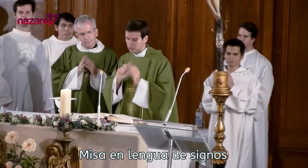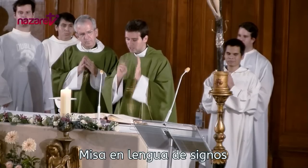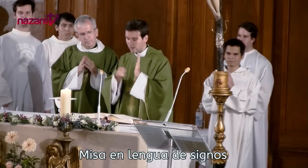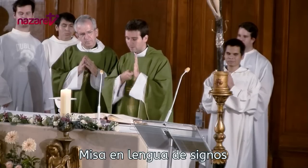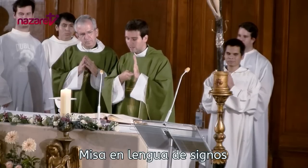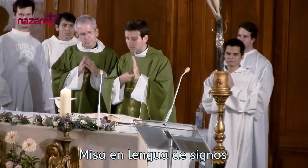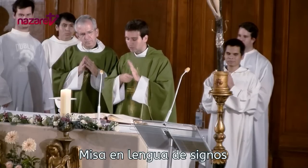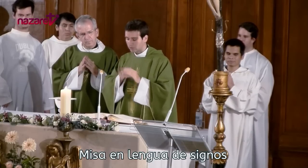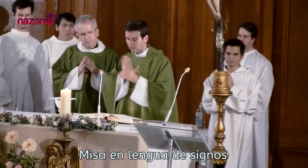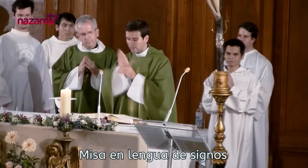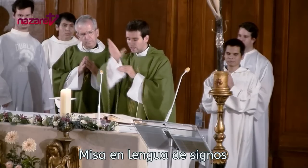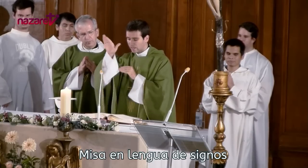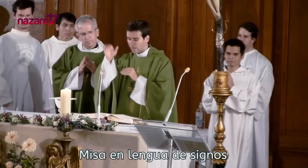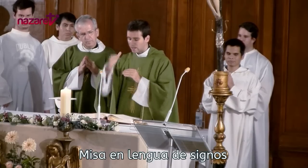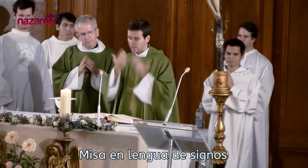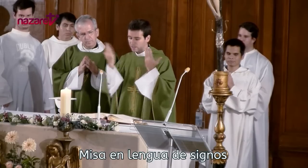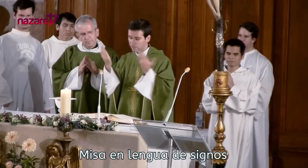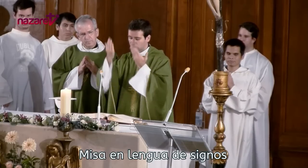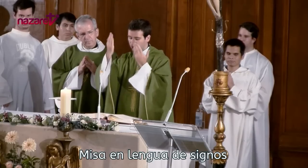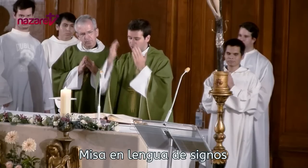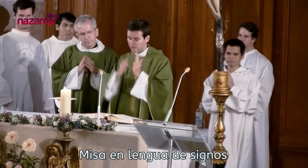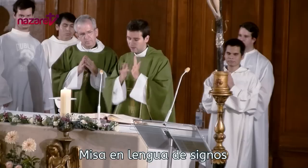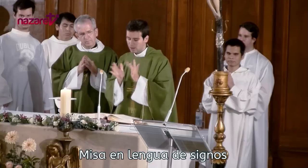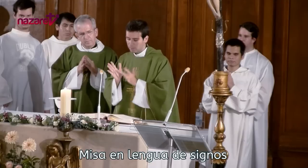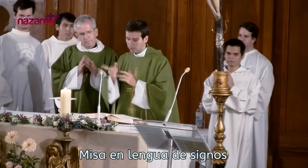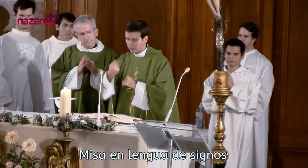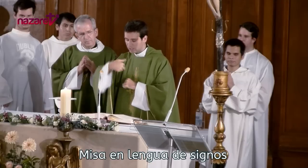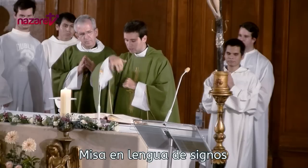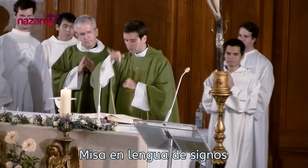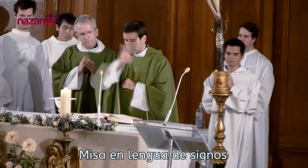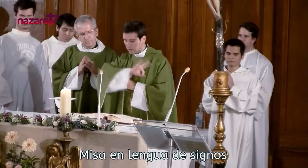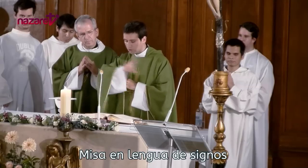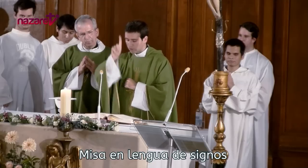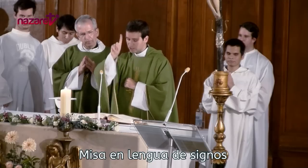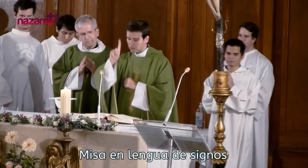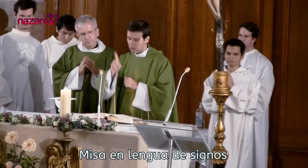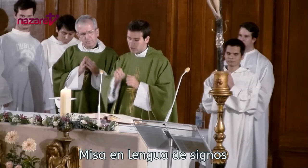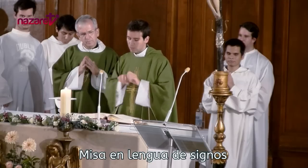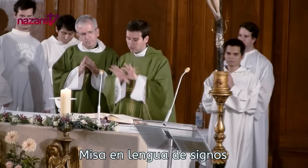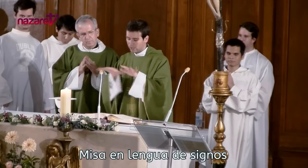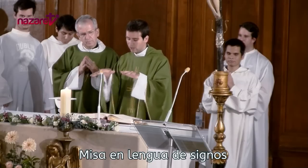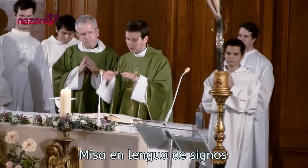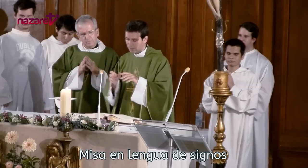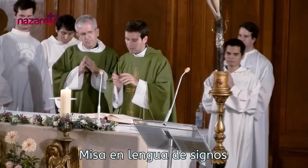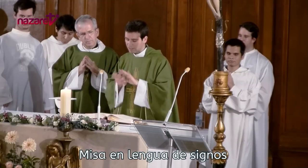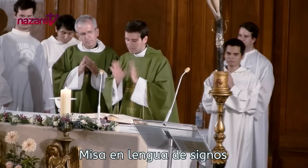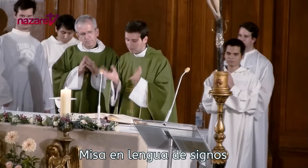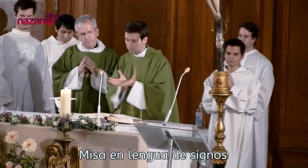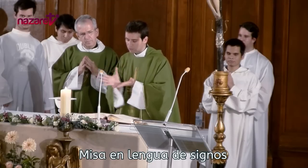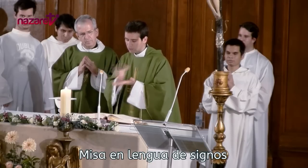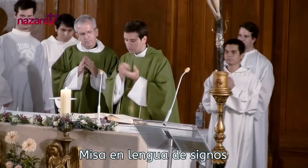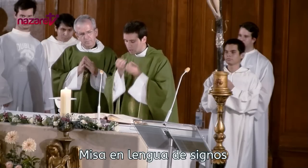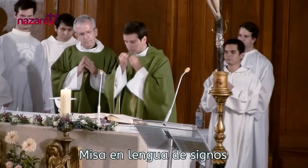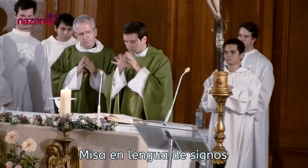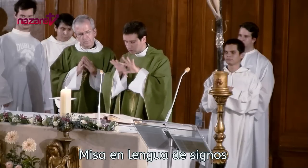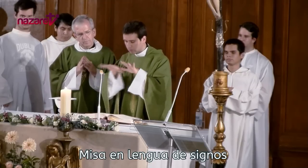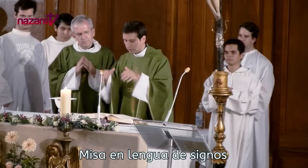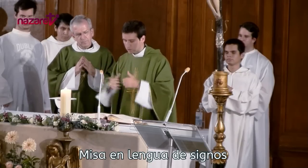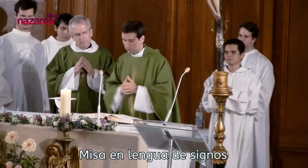la plenitud eterna de tu gloria. Por Cristo, Señor nuestro, por quien concedes al mundo todos los